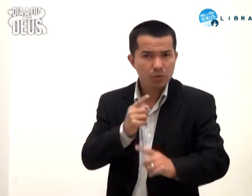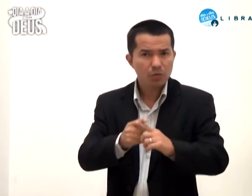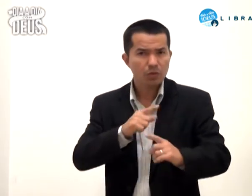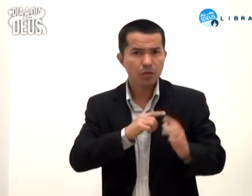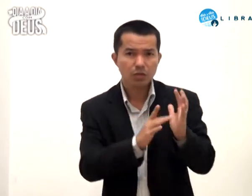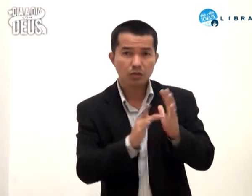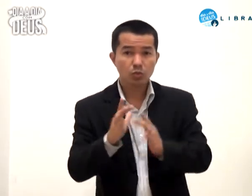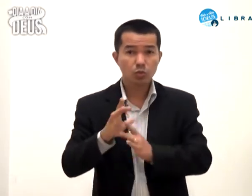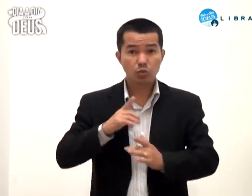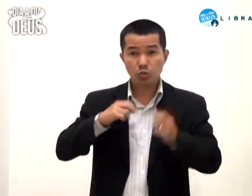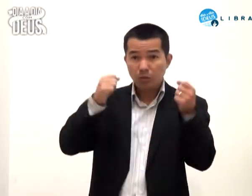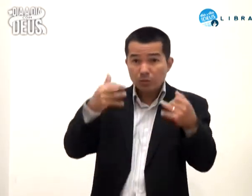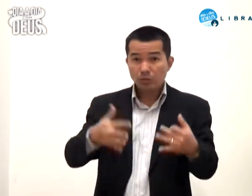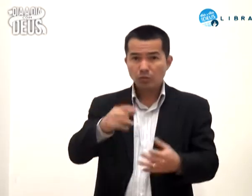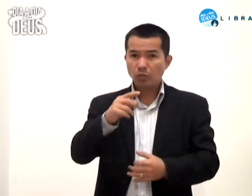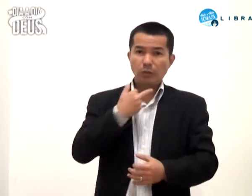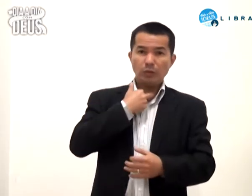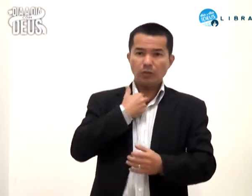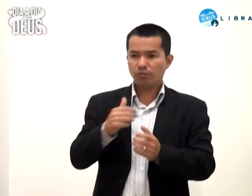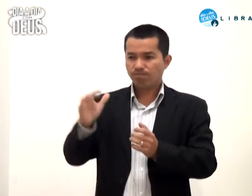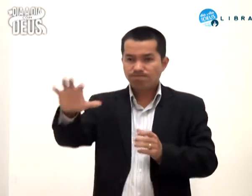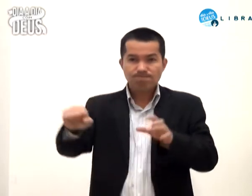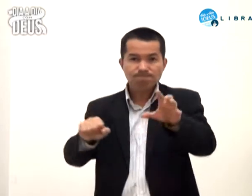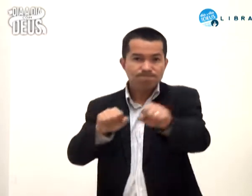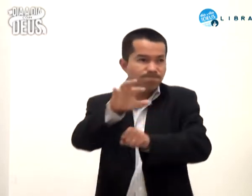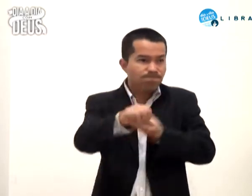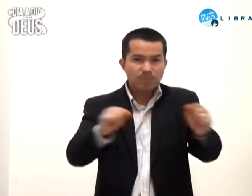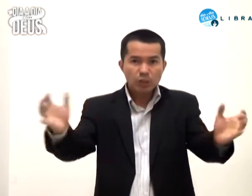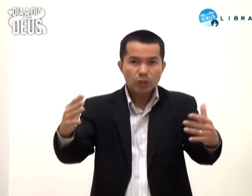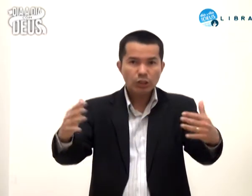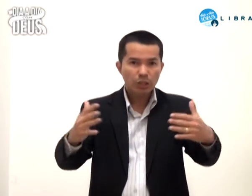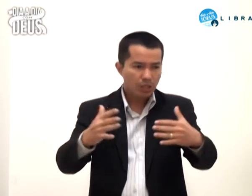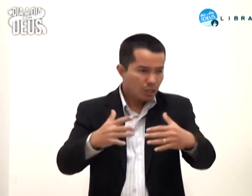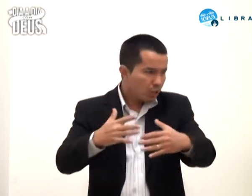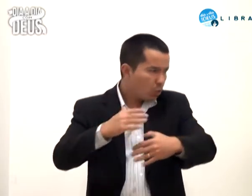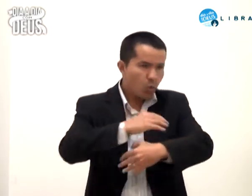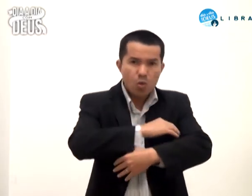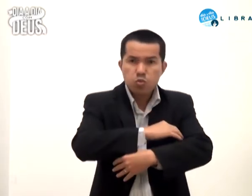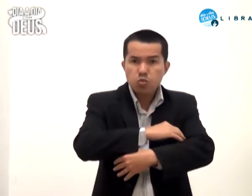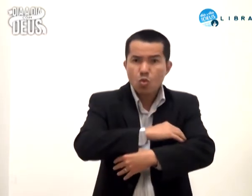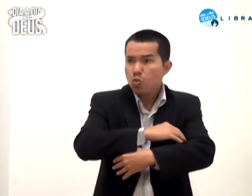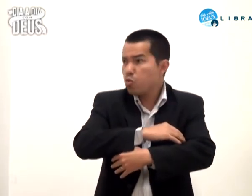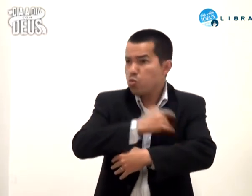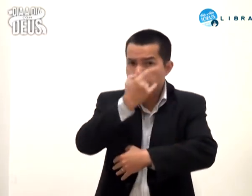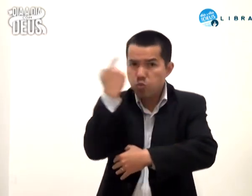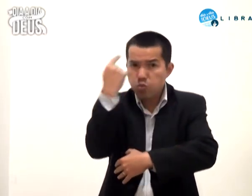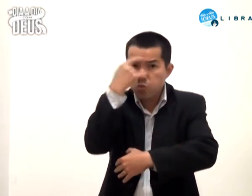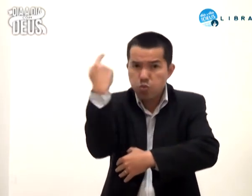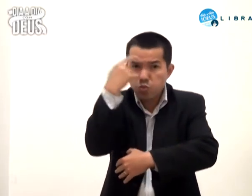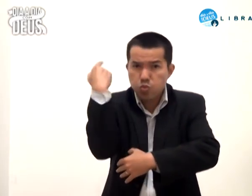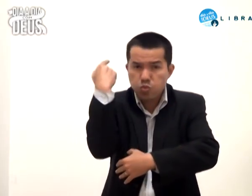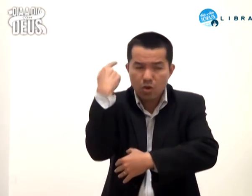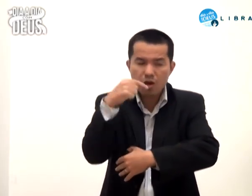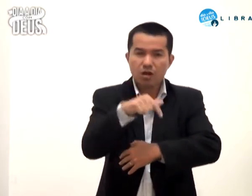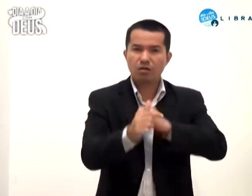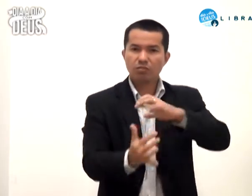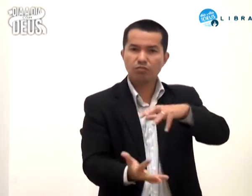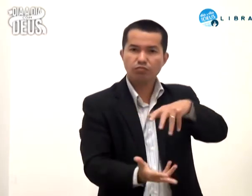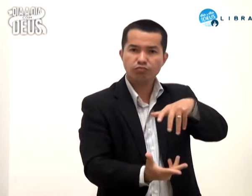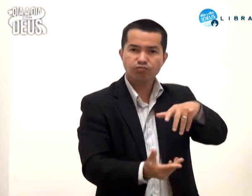vós tesouros na terra, onde a traça e a ferrugem os consomem, e onde os ladrões minam e roubam, mas ajuntai para vós